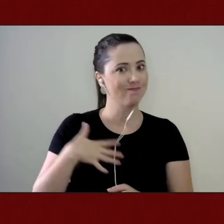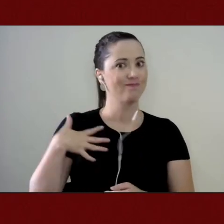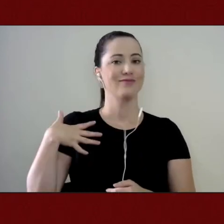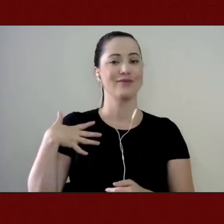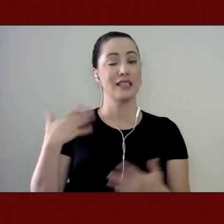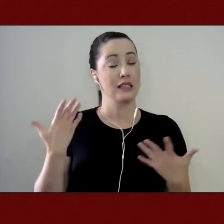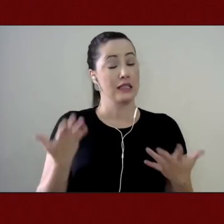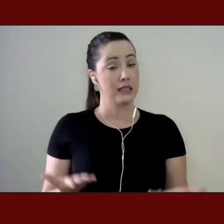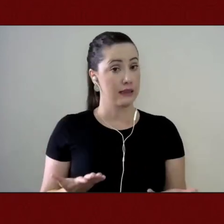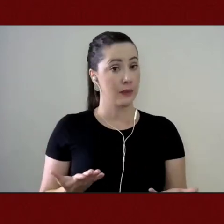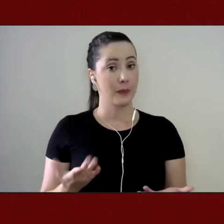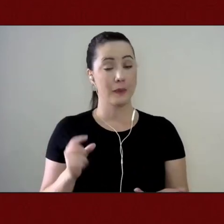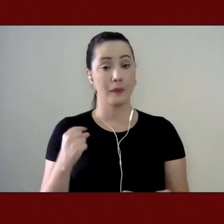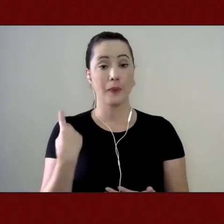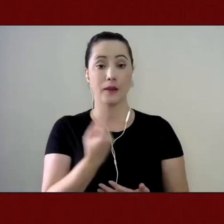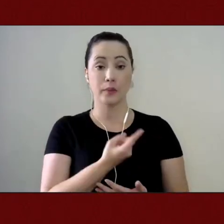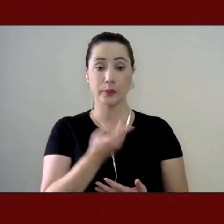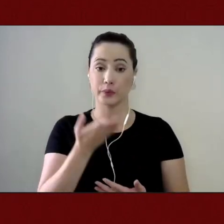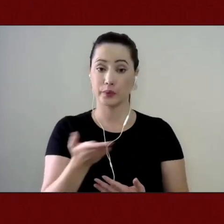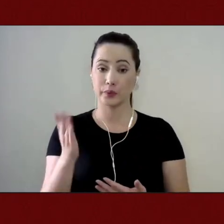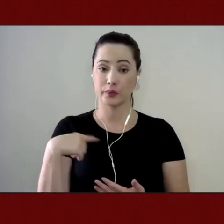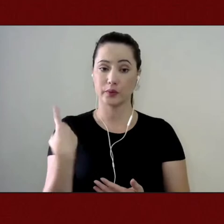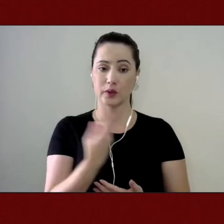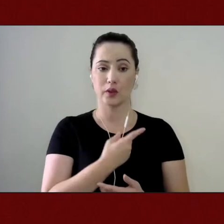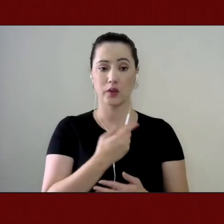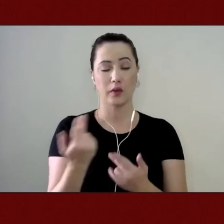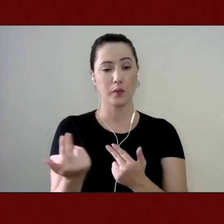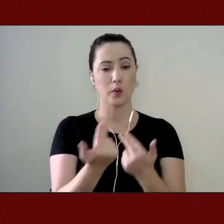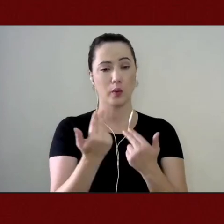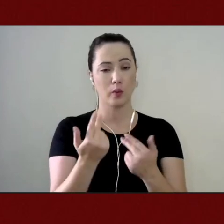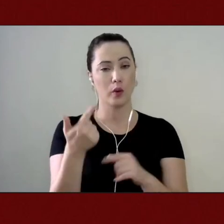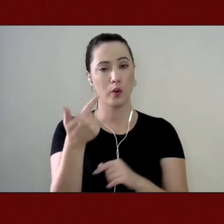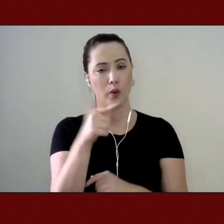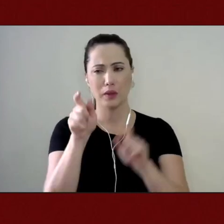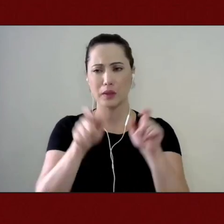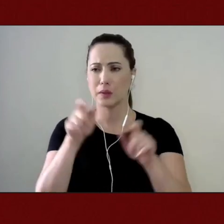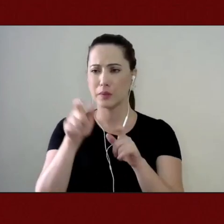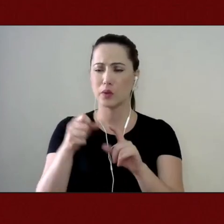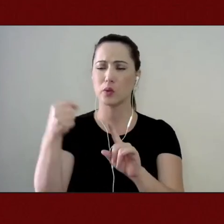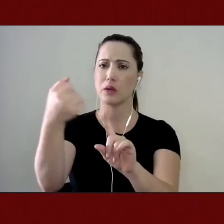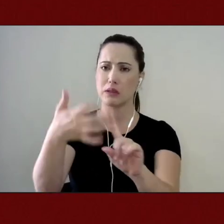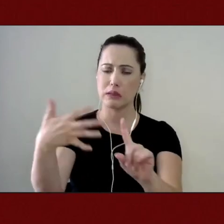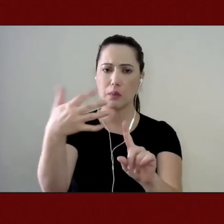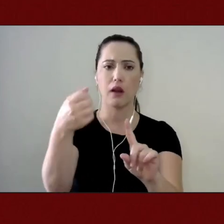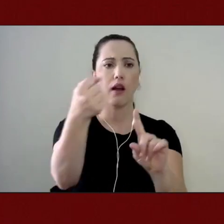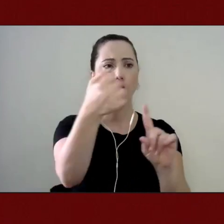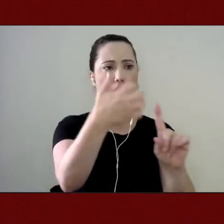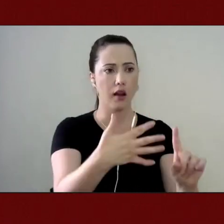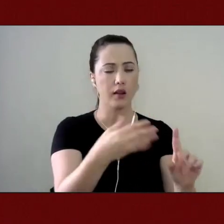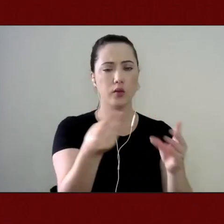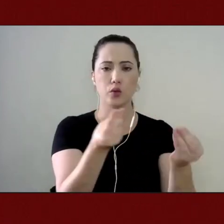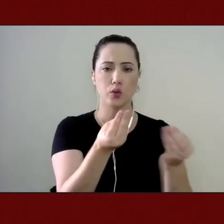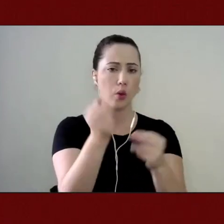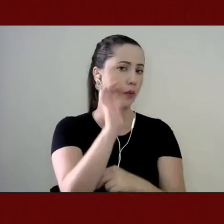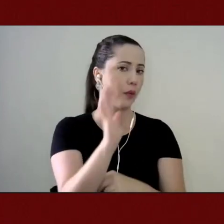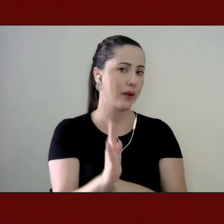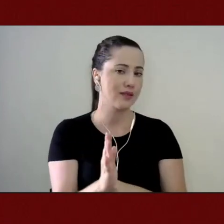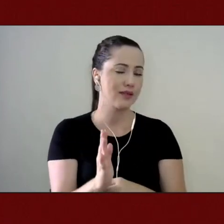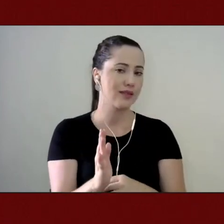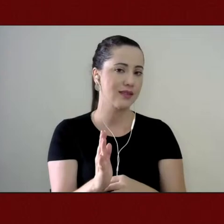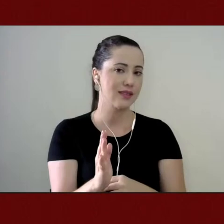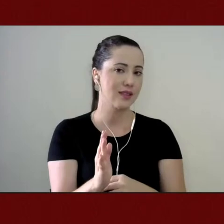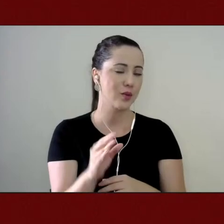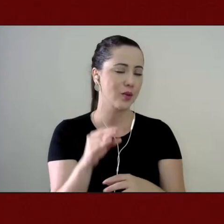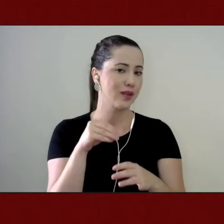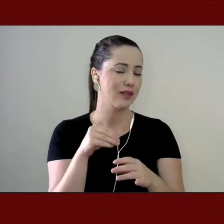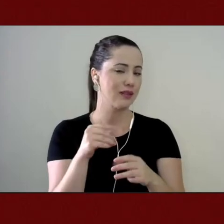Nós temos isso que os outros palestrantes vêm falando sobre um formato brasileiro do Partido